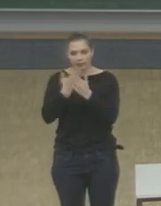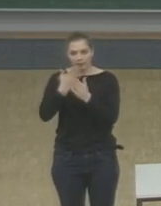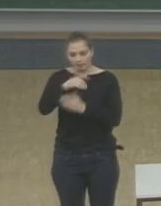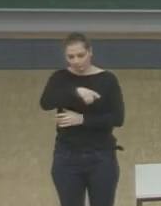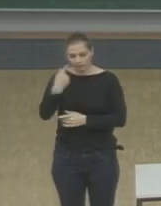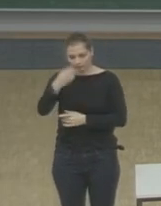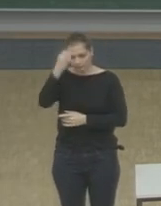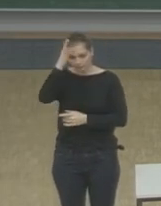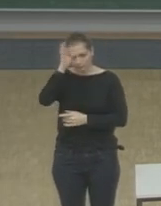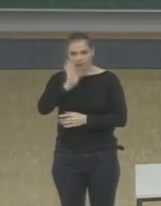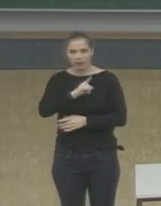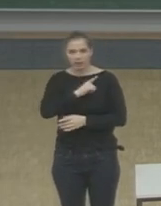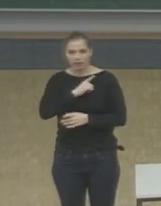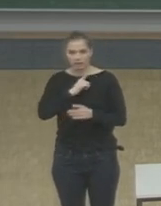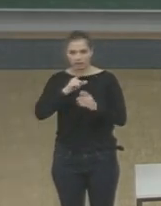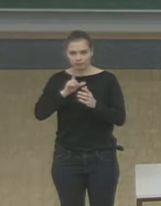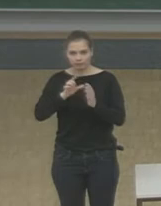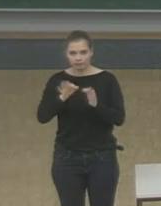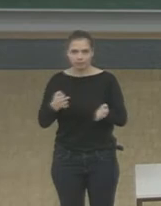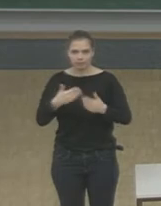Person begrenzt.